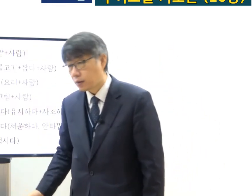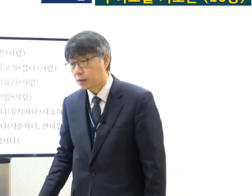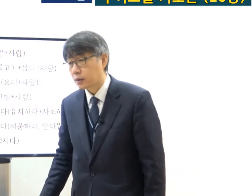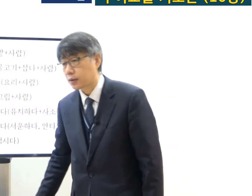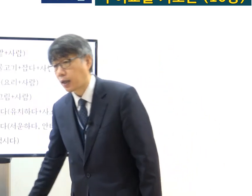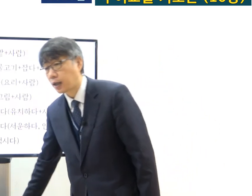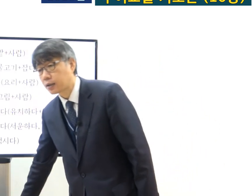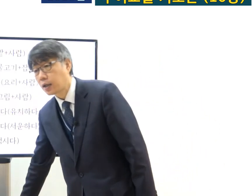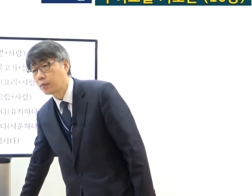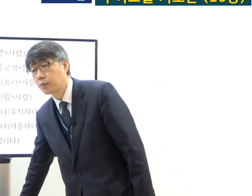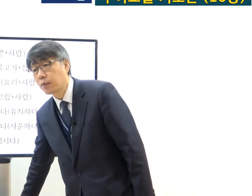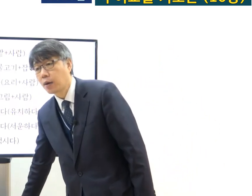자, 그 다음,